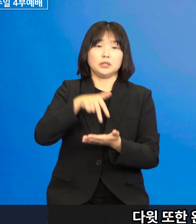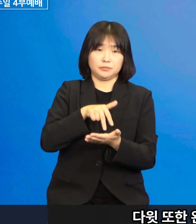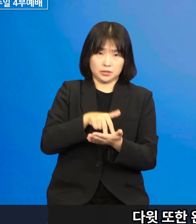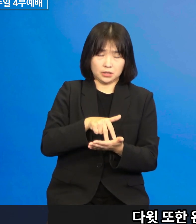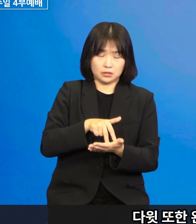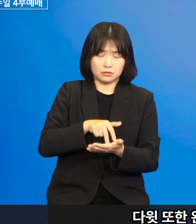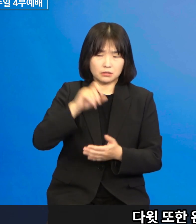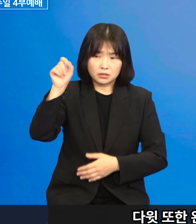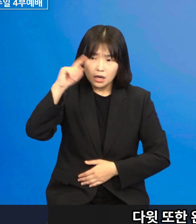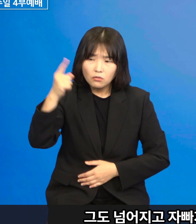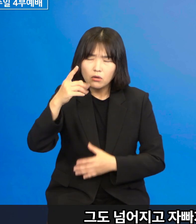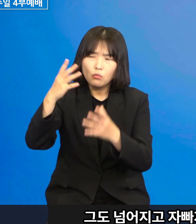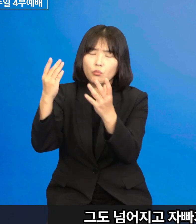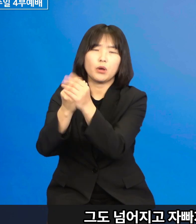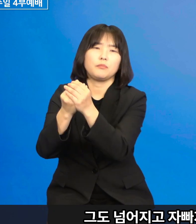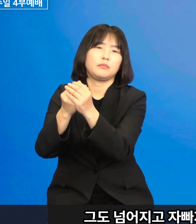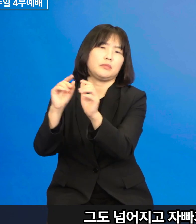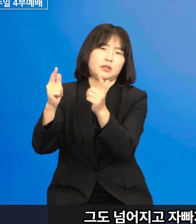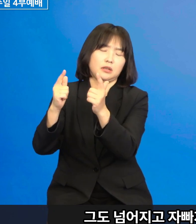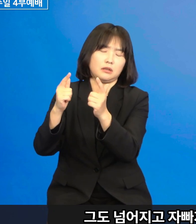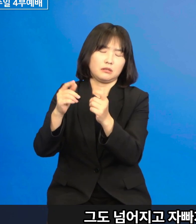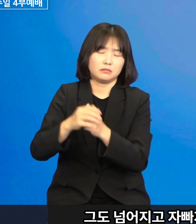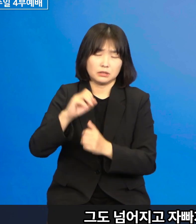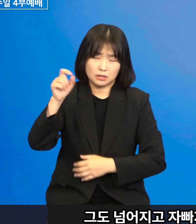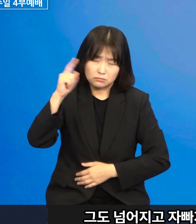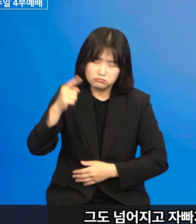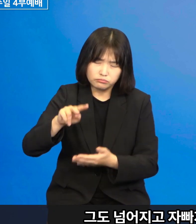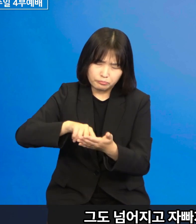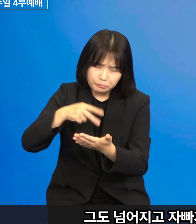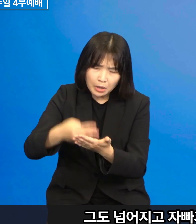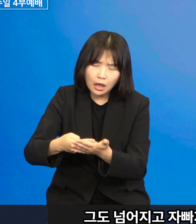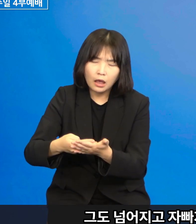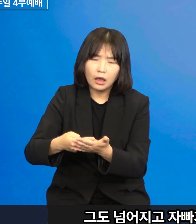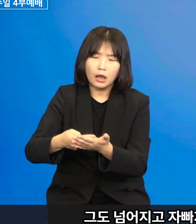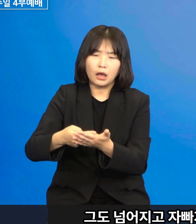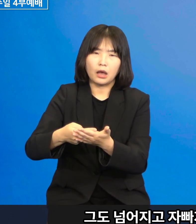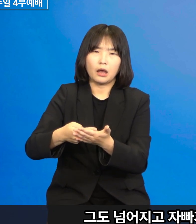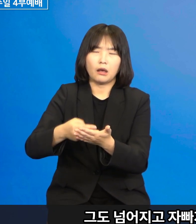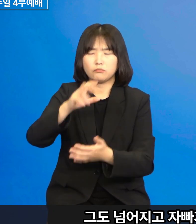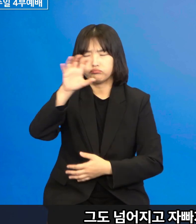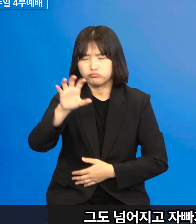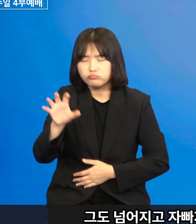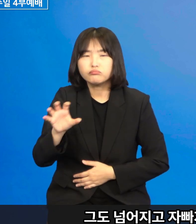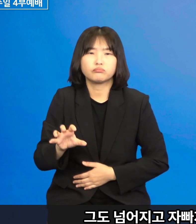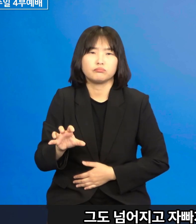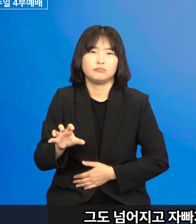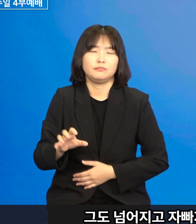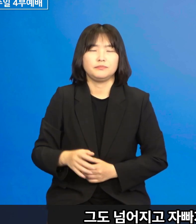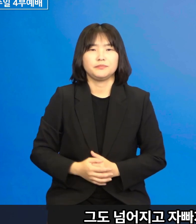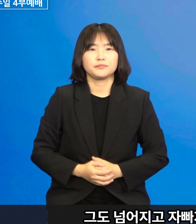다윗도 완벽하지 않았어요. 그도 넘어지고 자빠지고 나중에 또 넘어집니다.